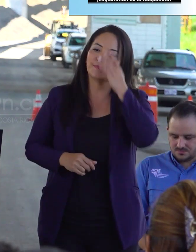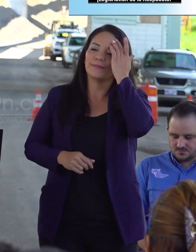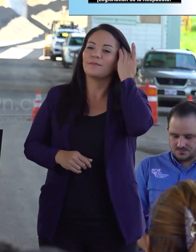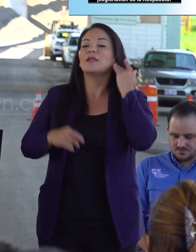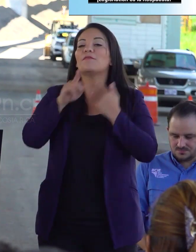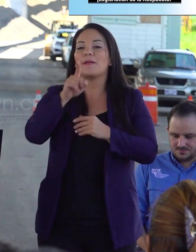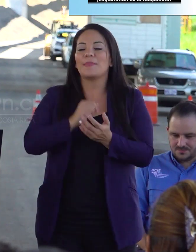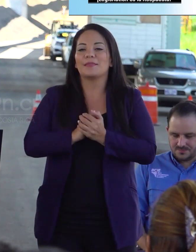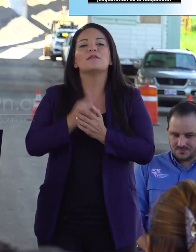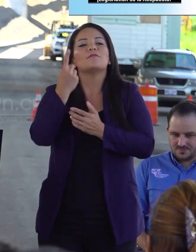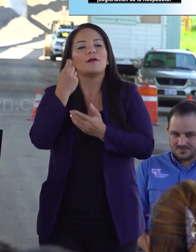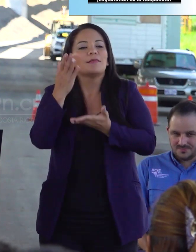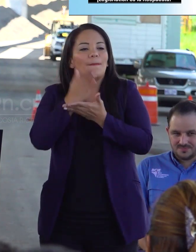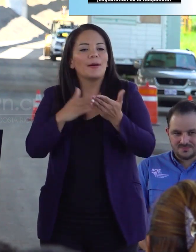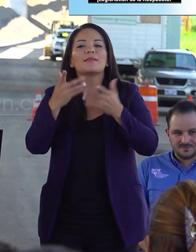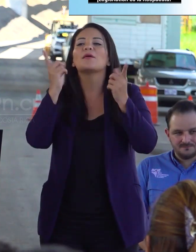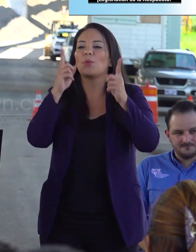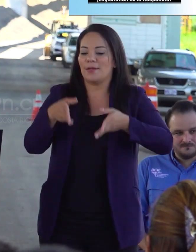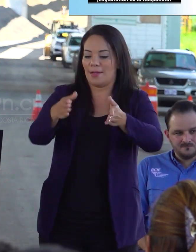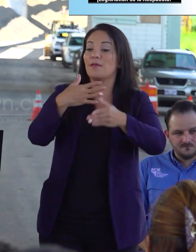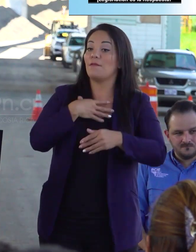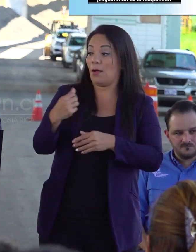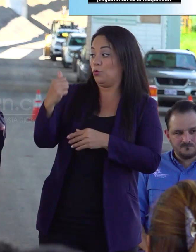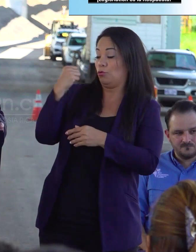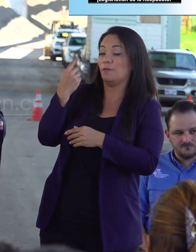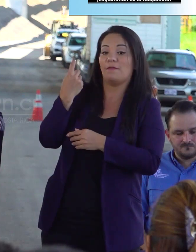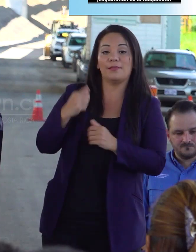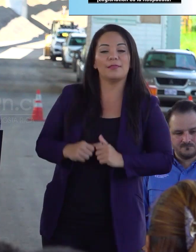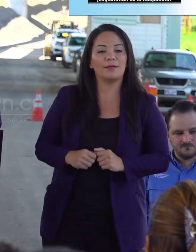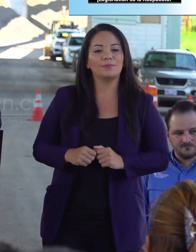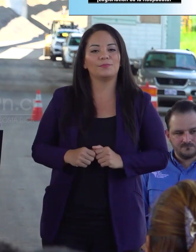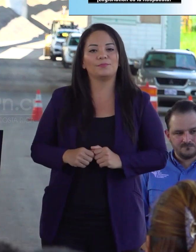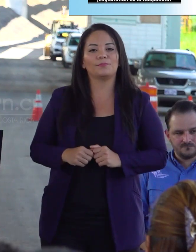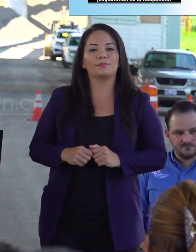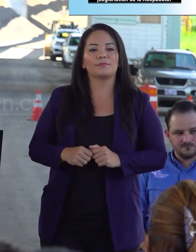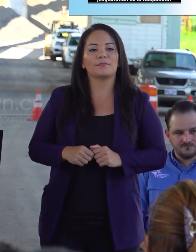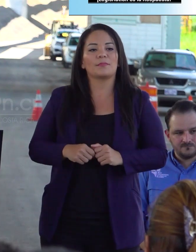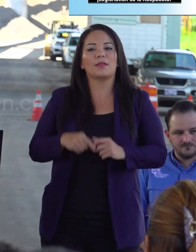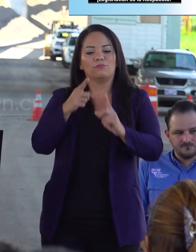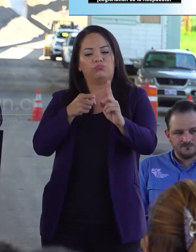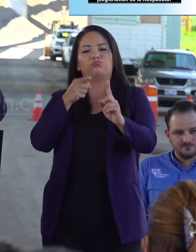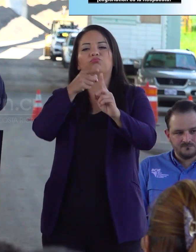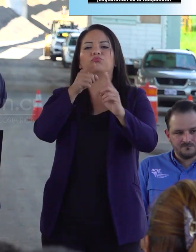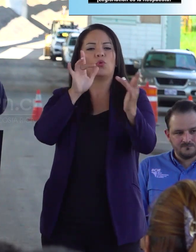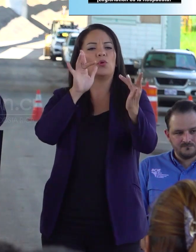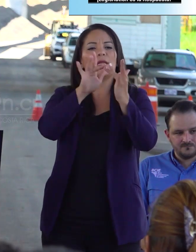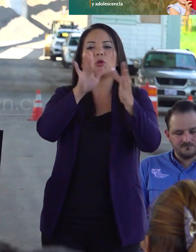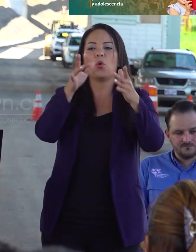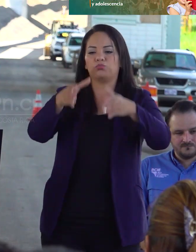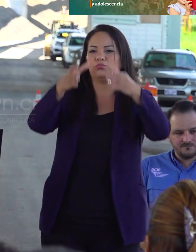Nos queda la parte de Calle Blancos al Monumento a la Bandera. Vamos a